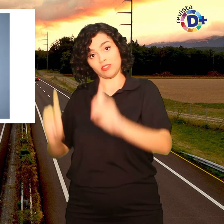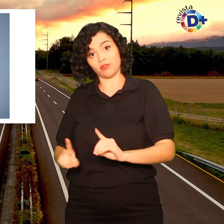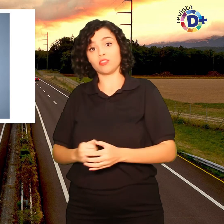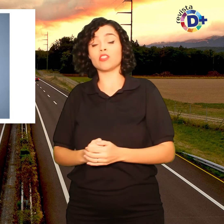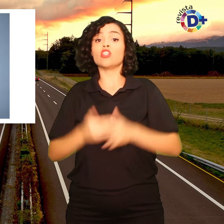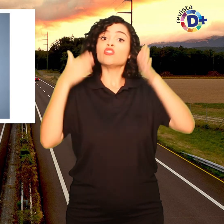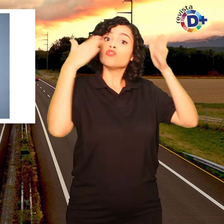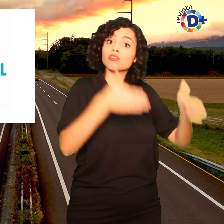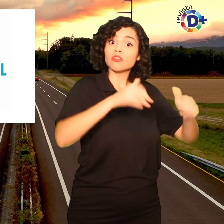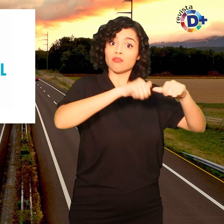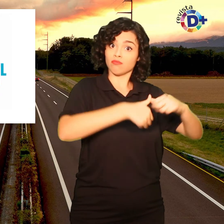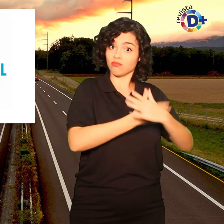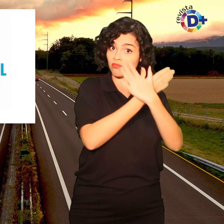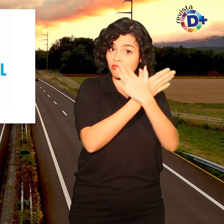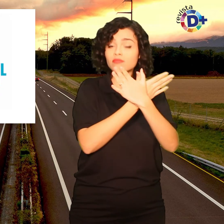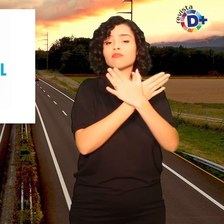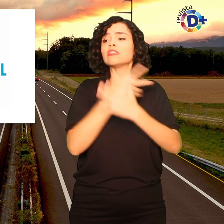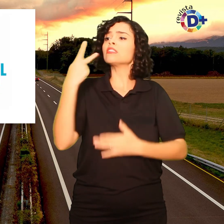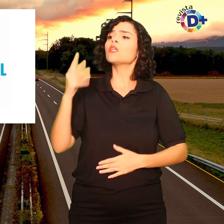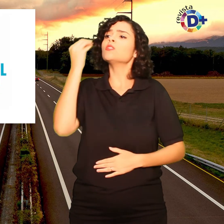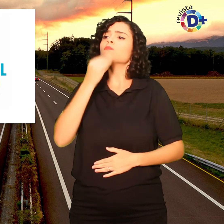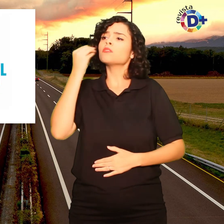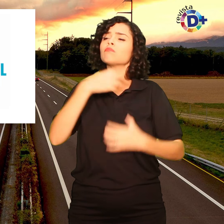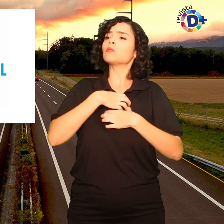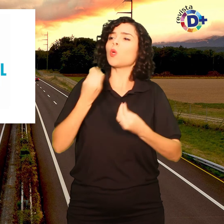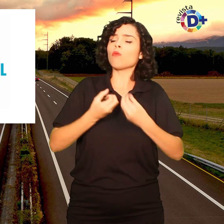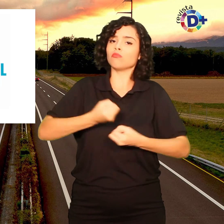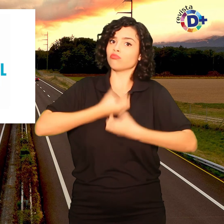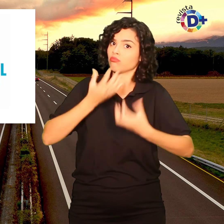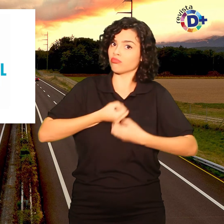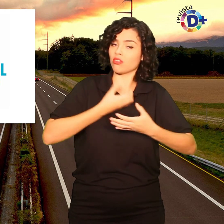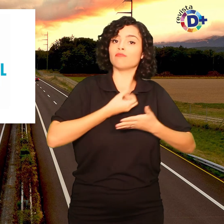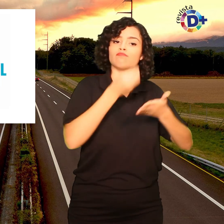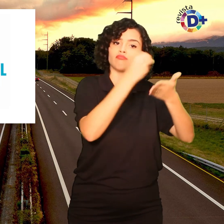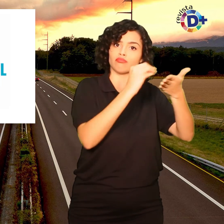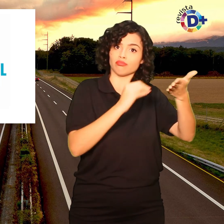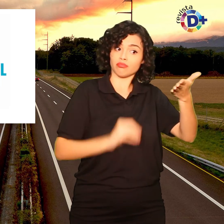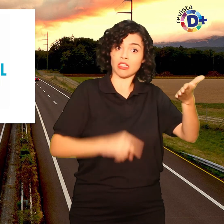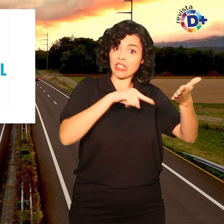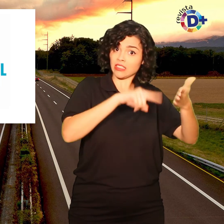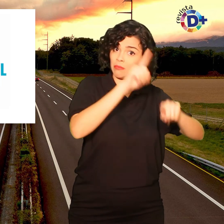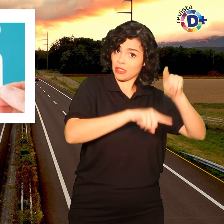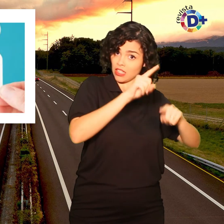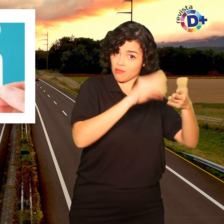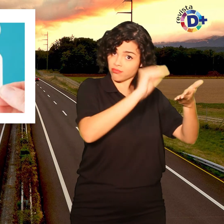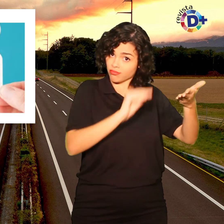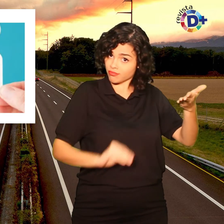os condutores foram depoimentos para registrar a experiência esse material será utilizado pelo